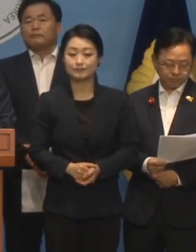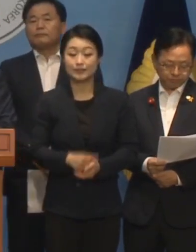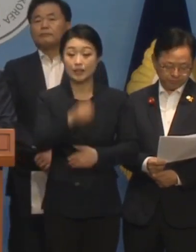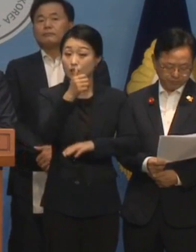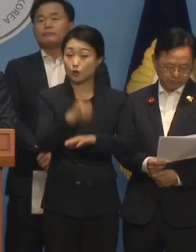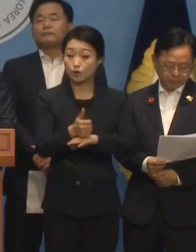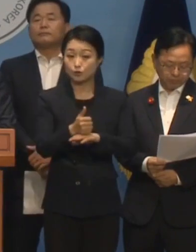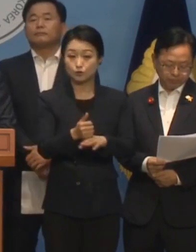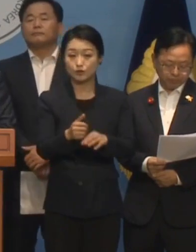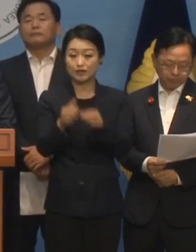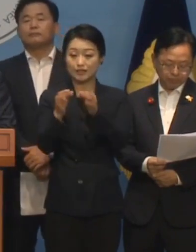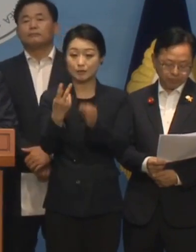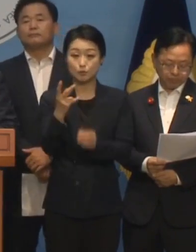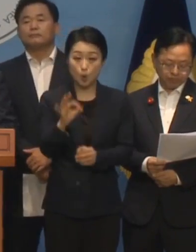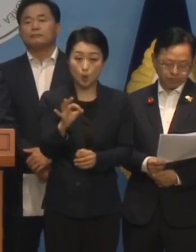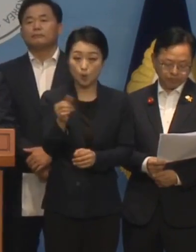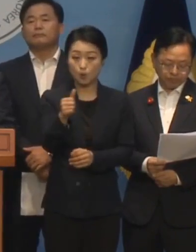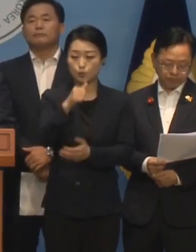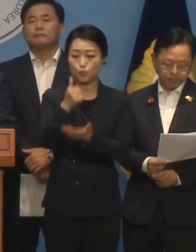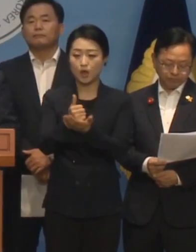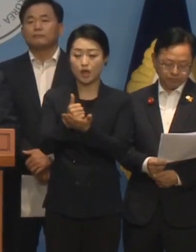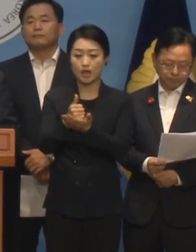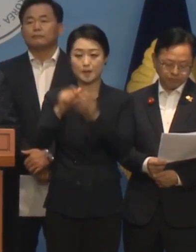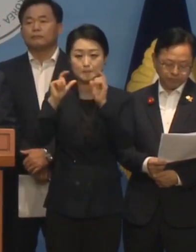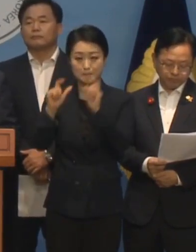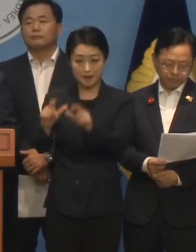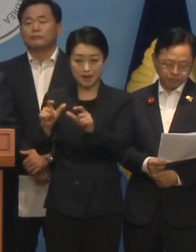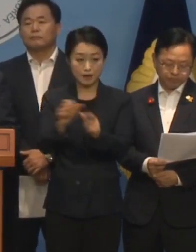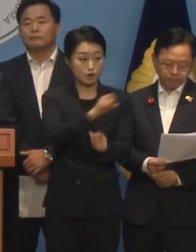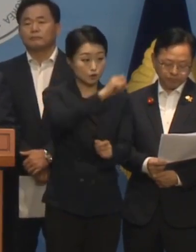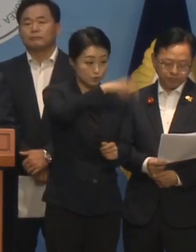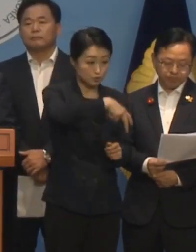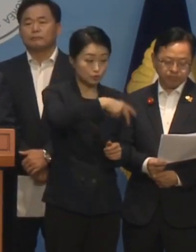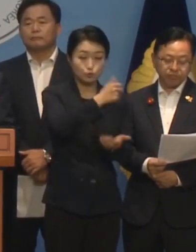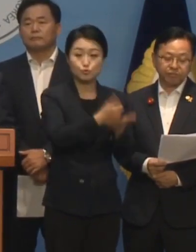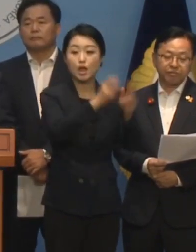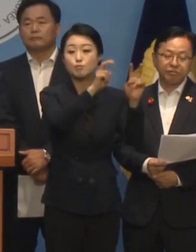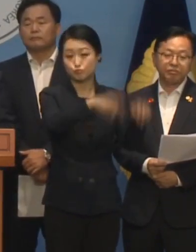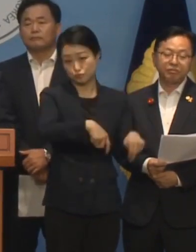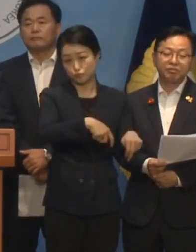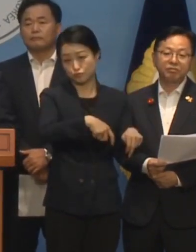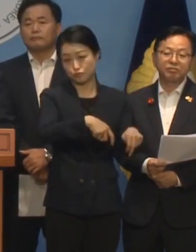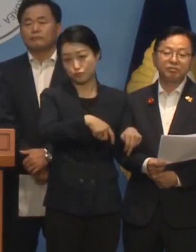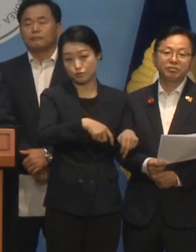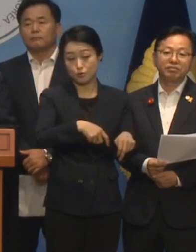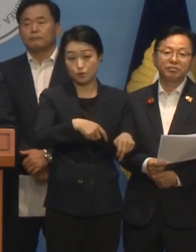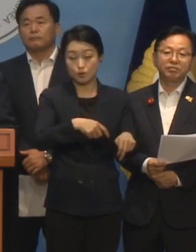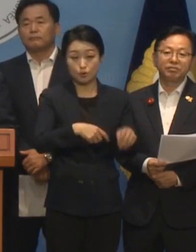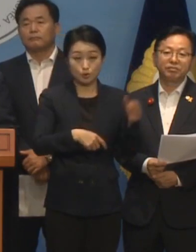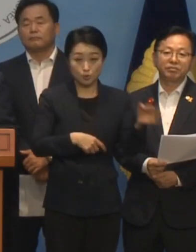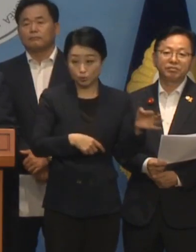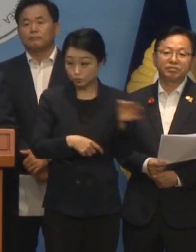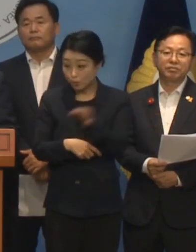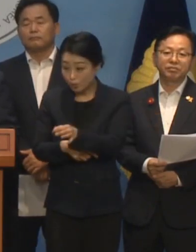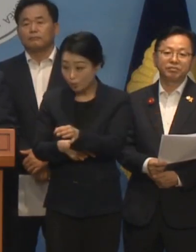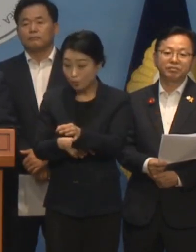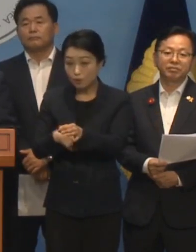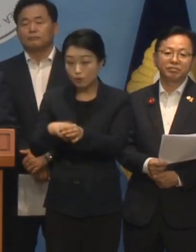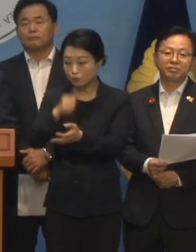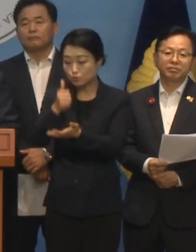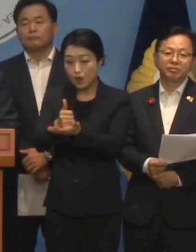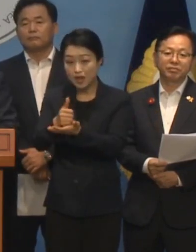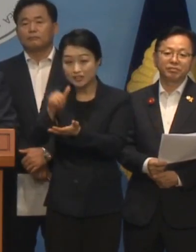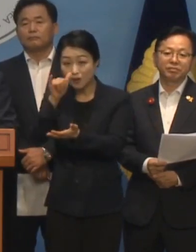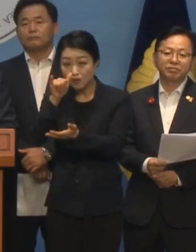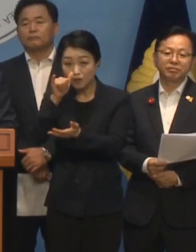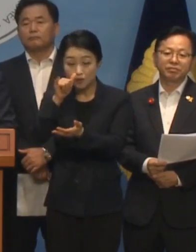결국 김용 전 부원장만 유죄를 받고 유동규는 무죄를 받았습니다. 돈을 받은 사람은 유죄이지만 정작